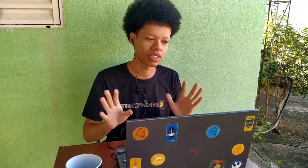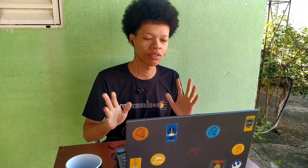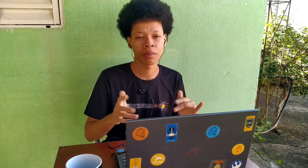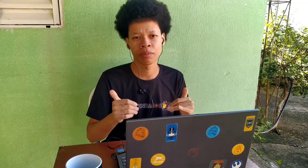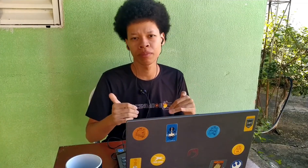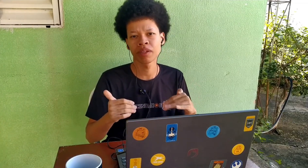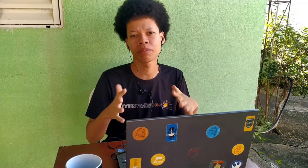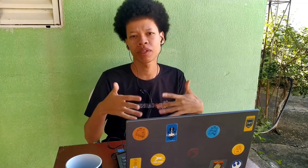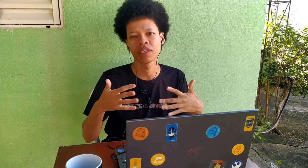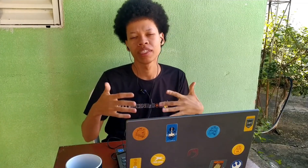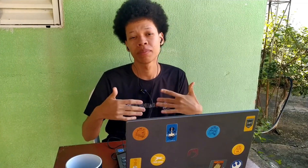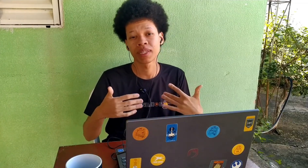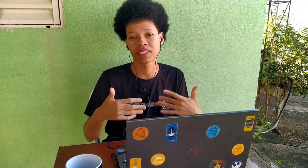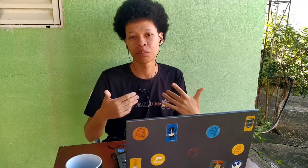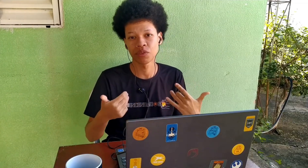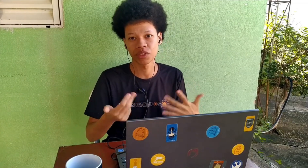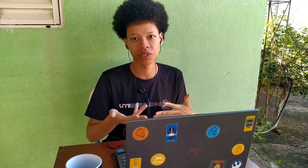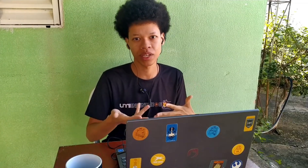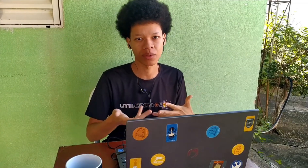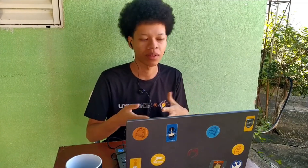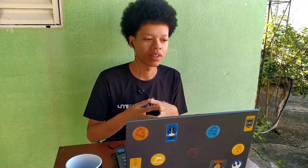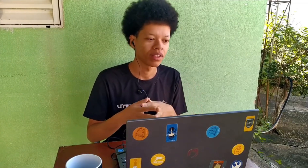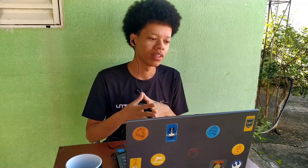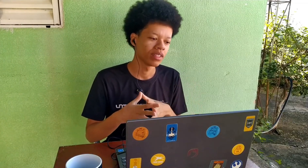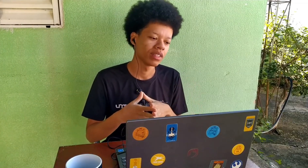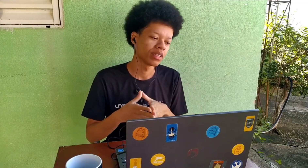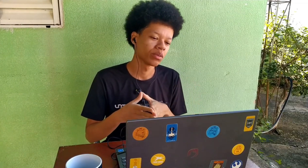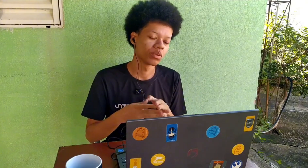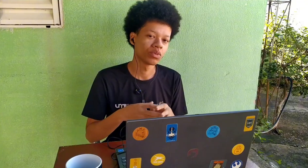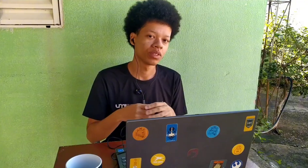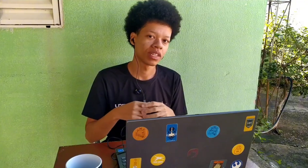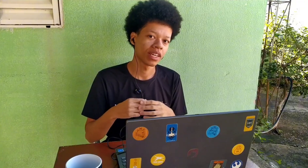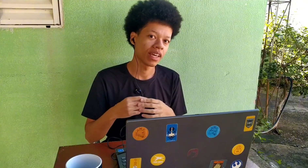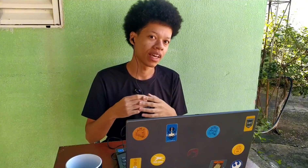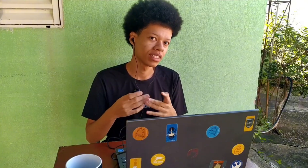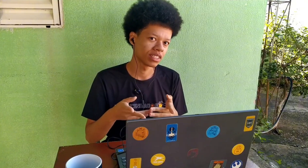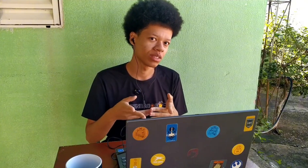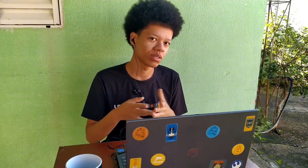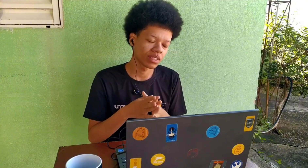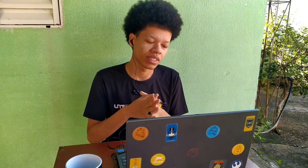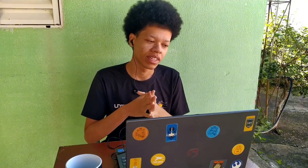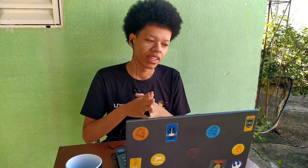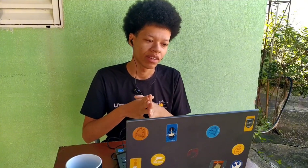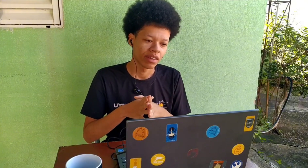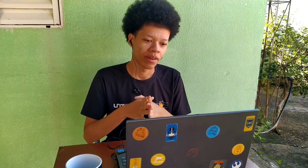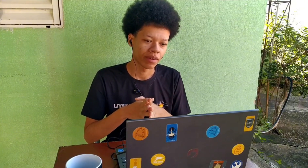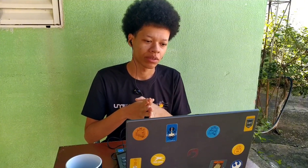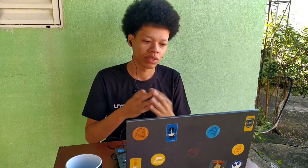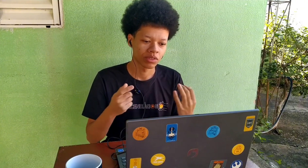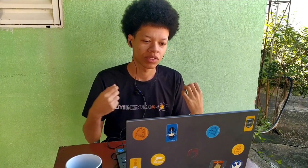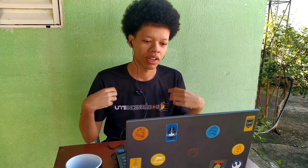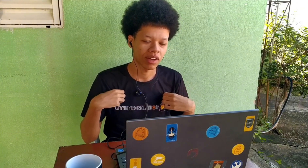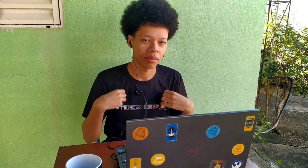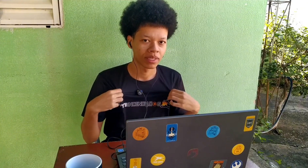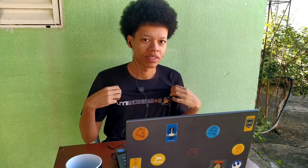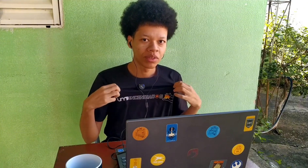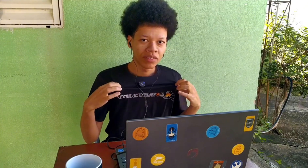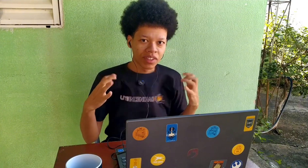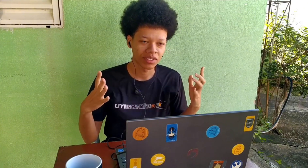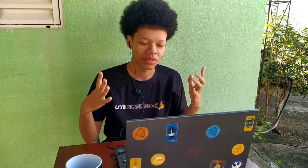que foi a minha primeira interpretação profissional. Então eu estarei reagindo. Inclusive eu tô até com a camiseta do evento,